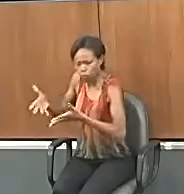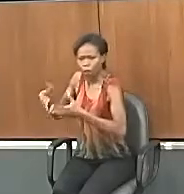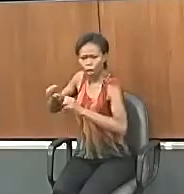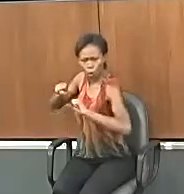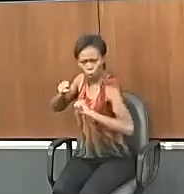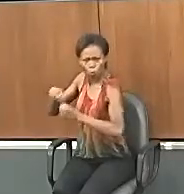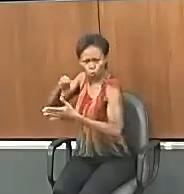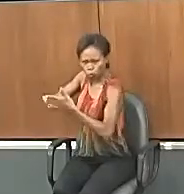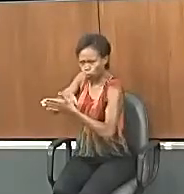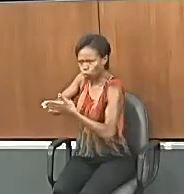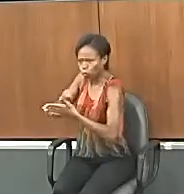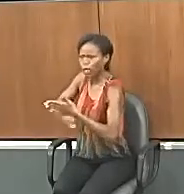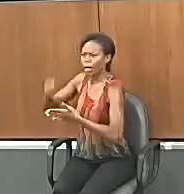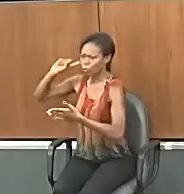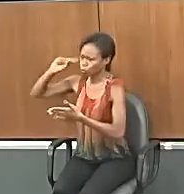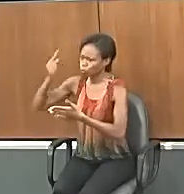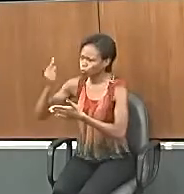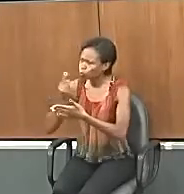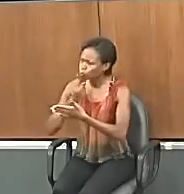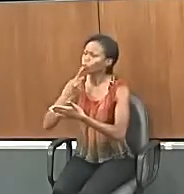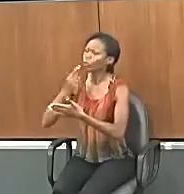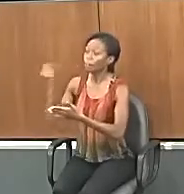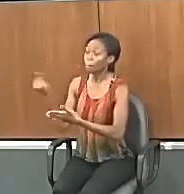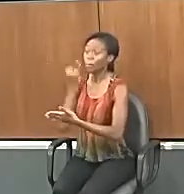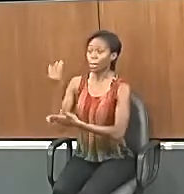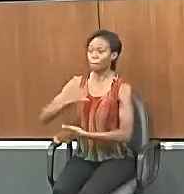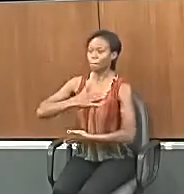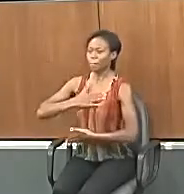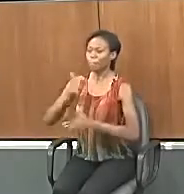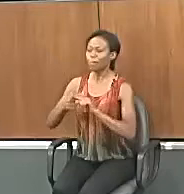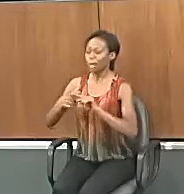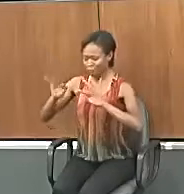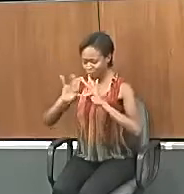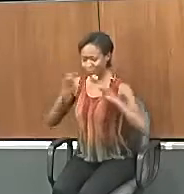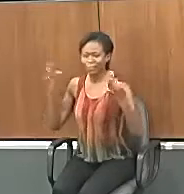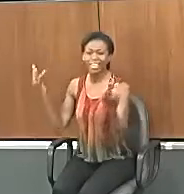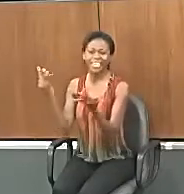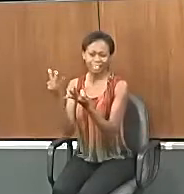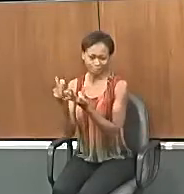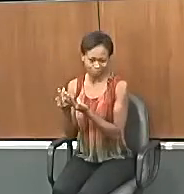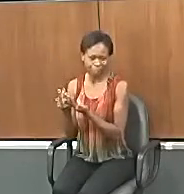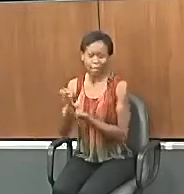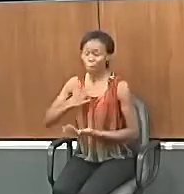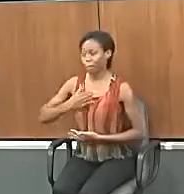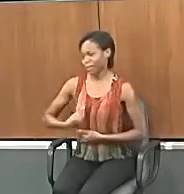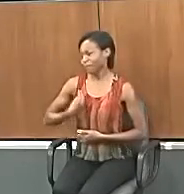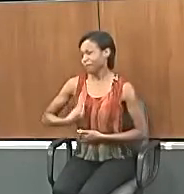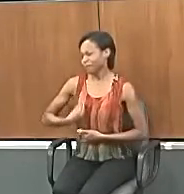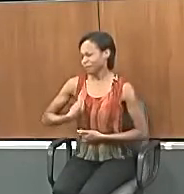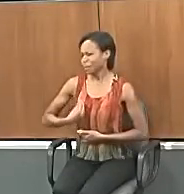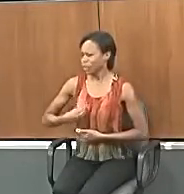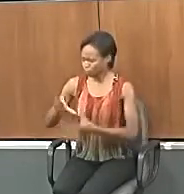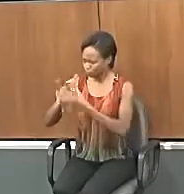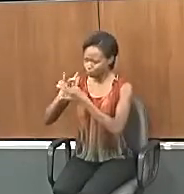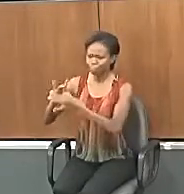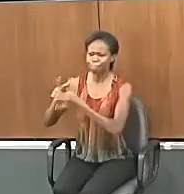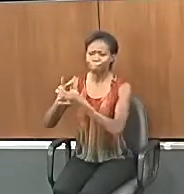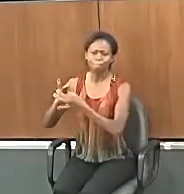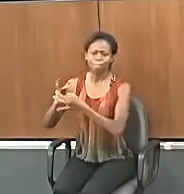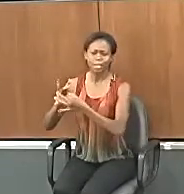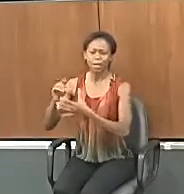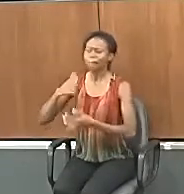é uma questão que envolve aí a minha vida é a minha